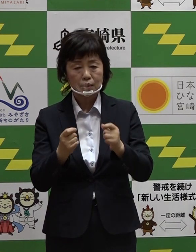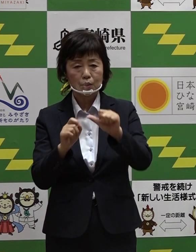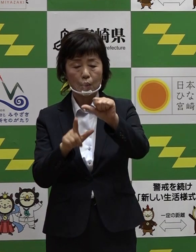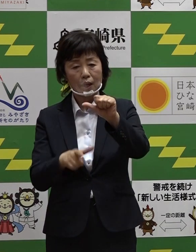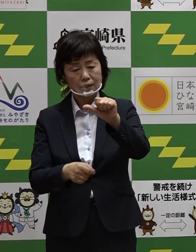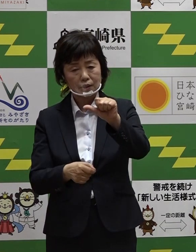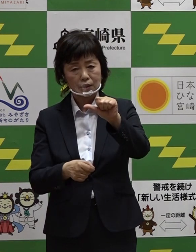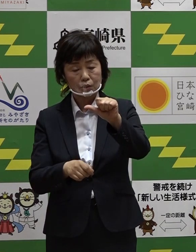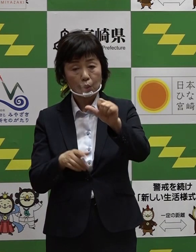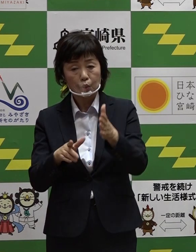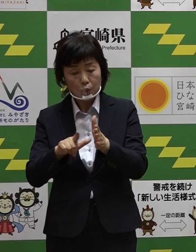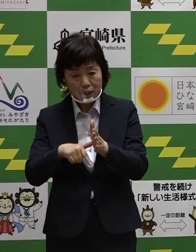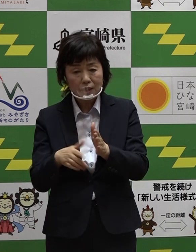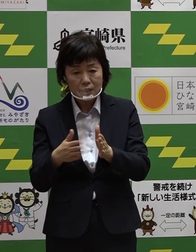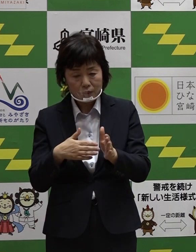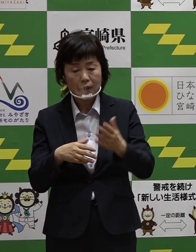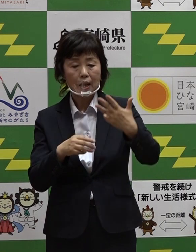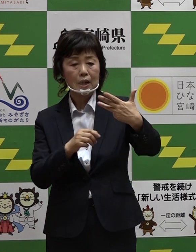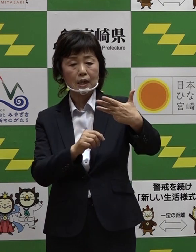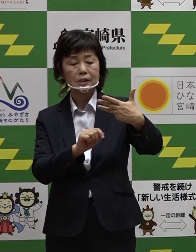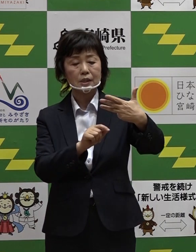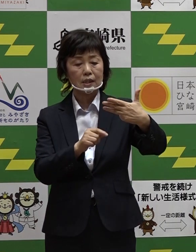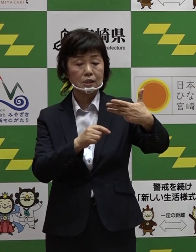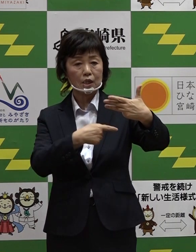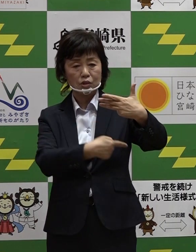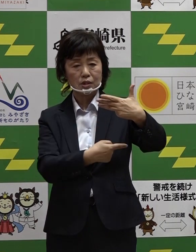ものがその8月1日以降ということで、